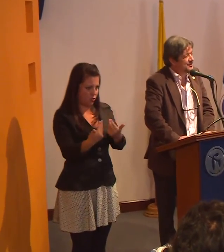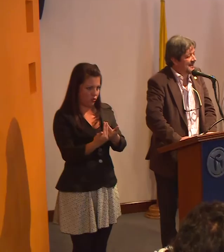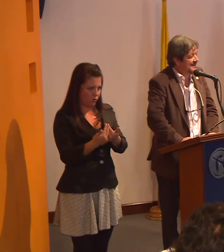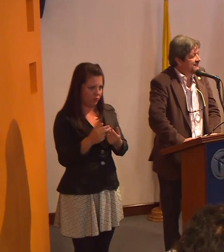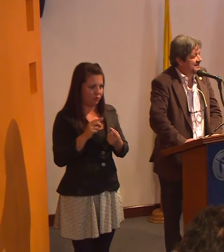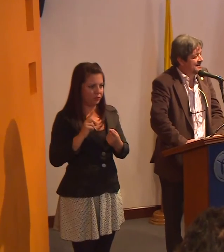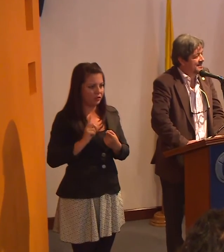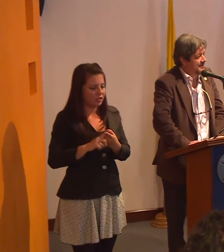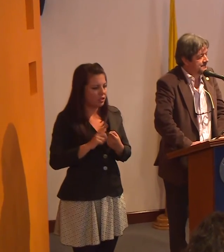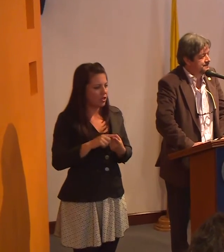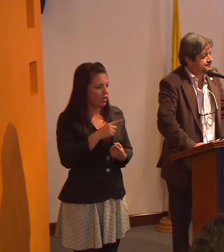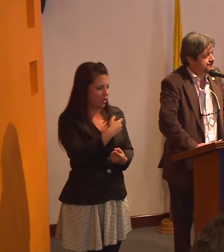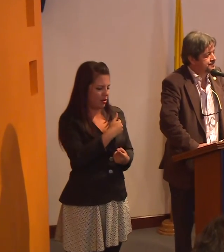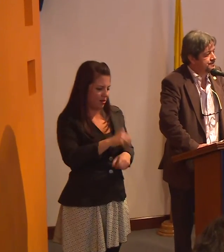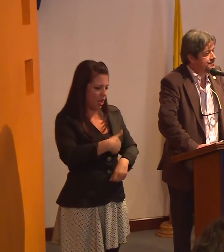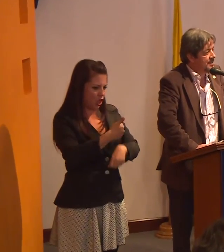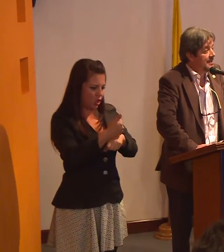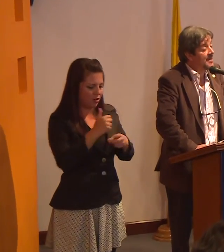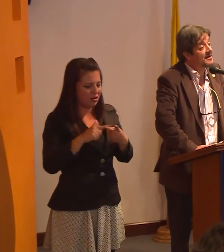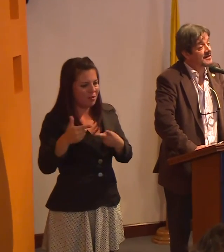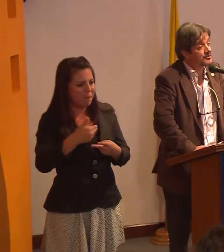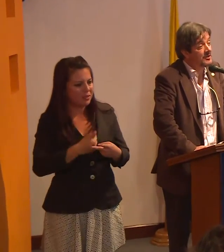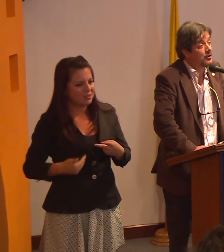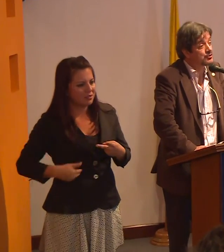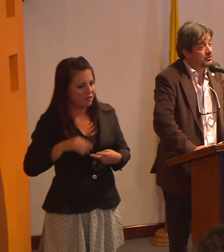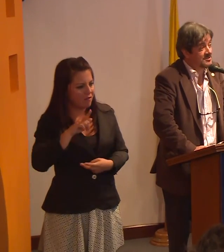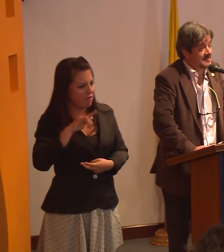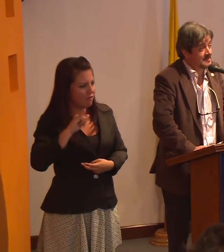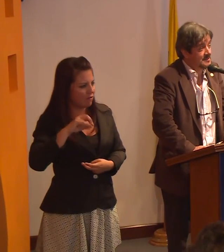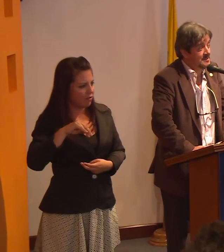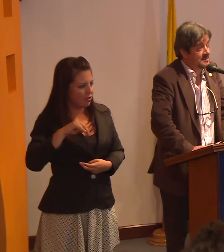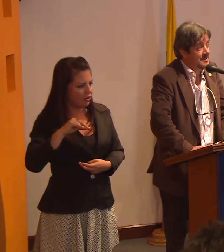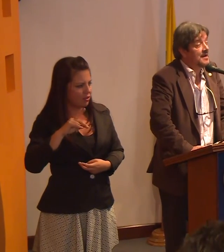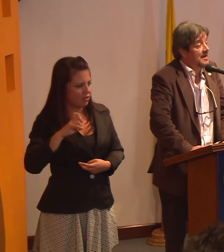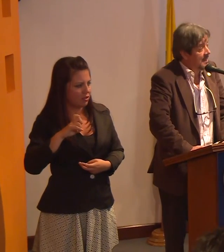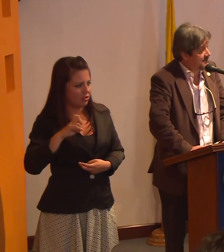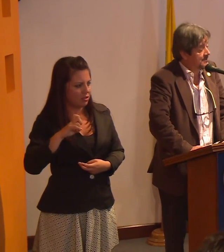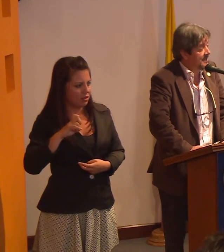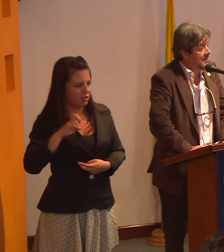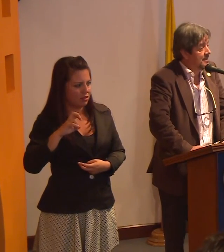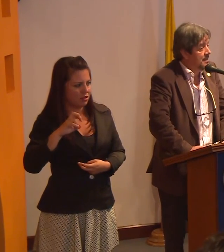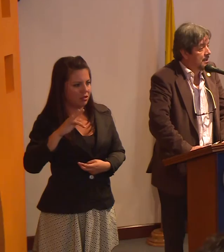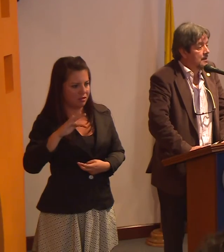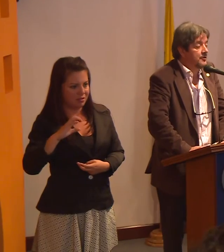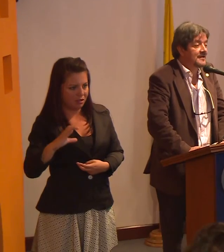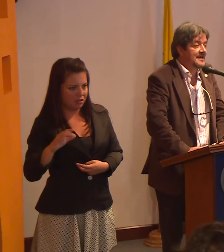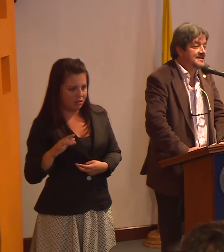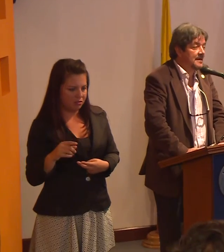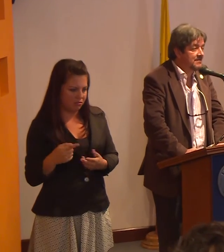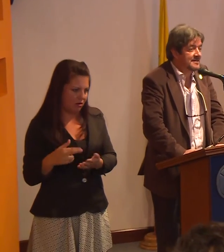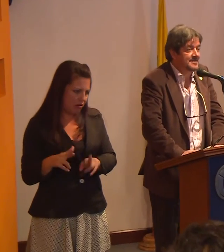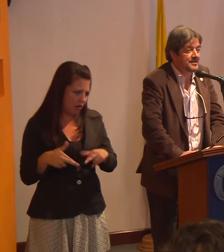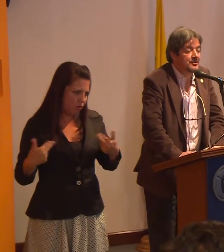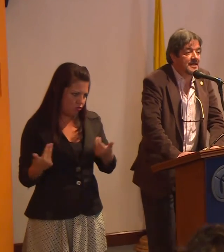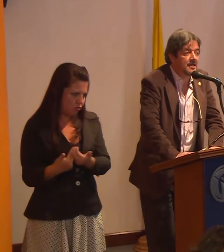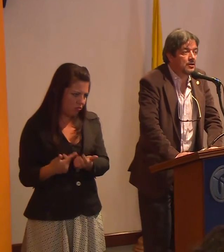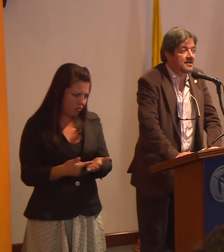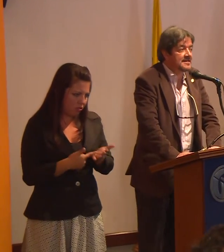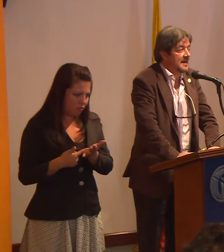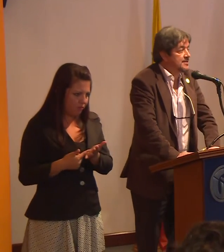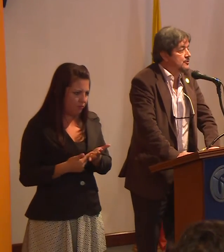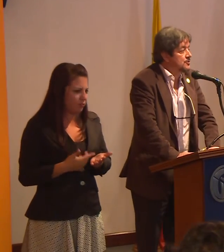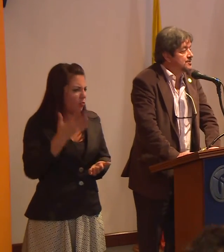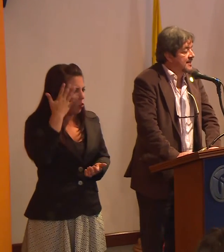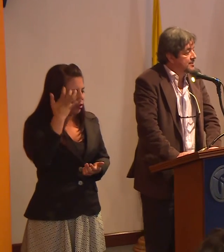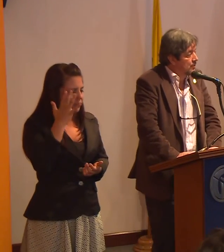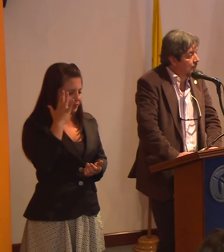presidente nacional de FINDETER en razón a dos cosas. La primera, porque esta administración heredó